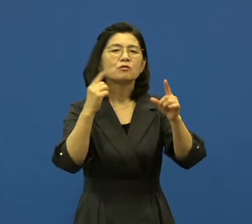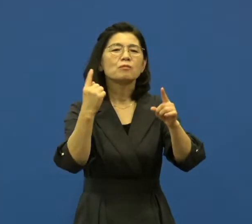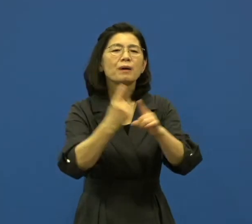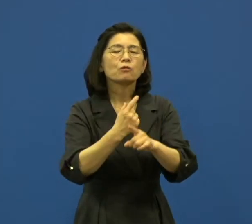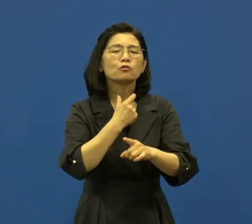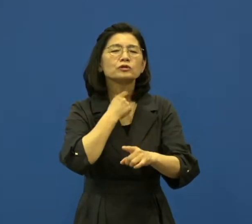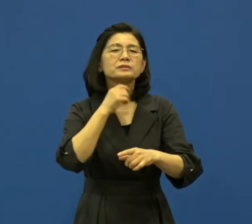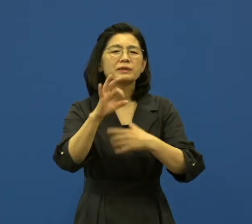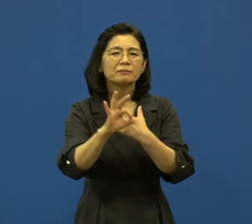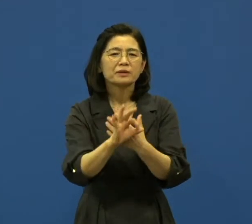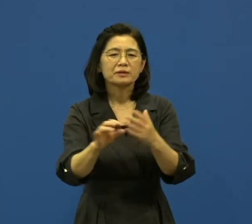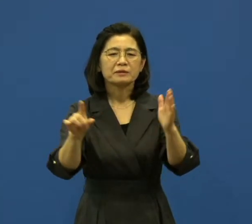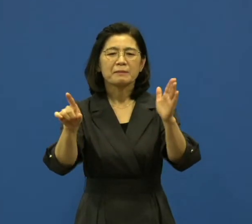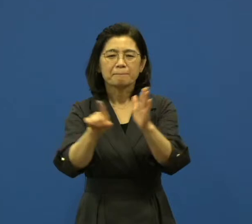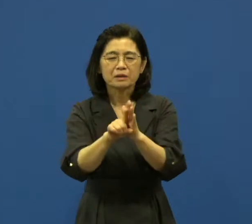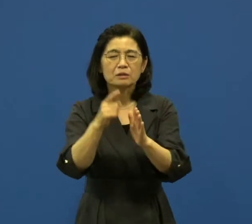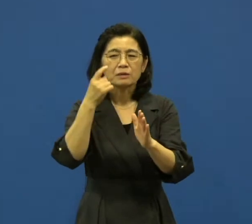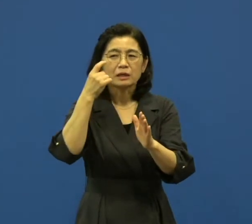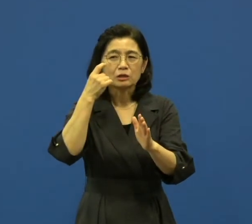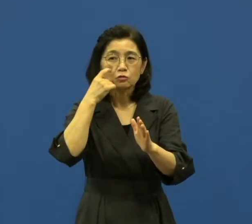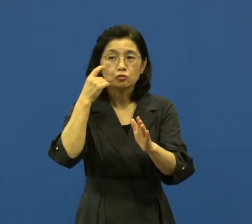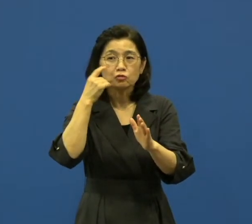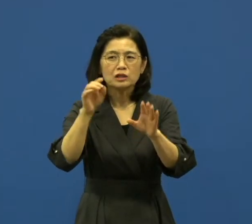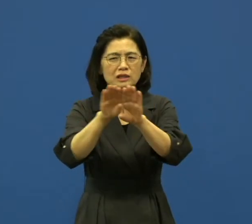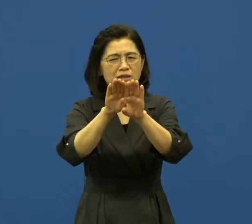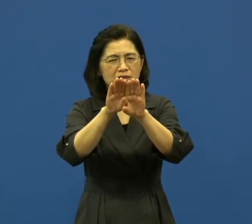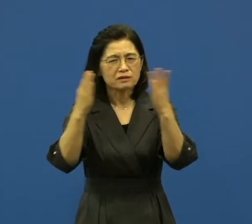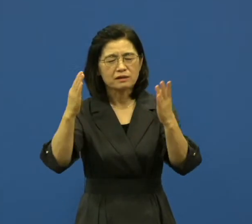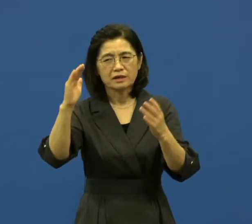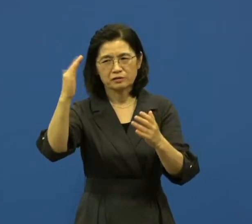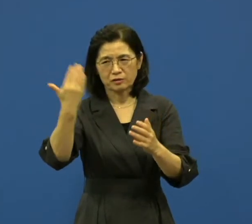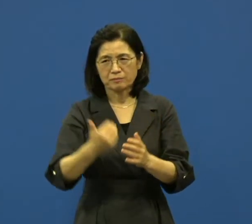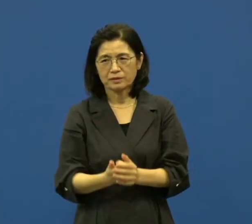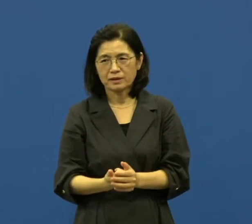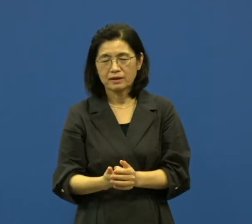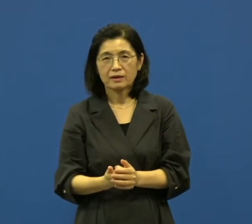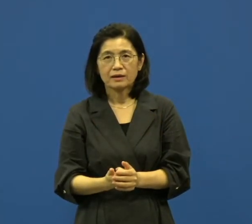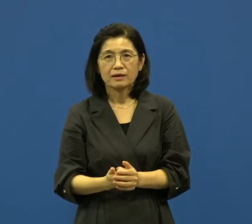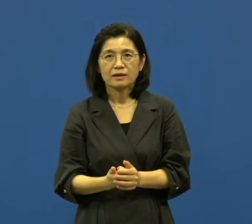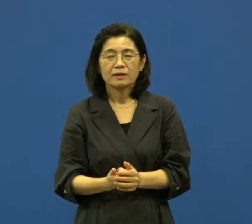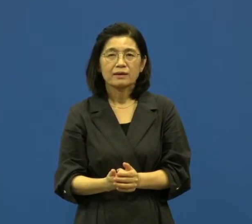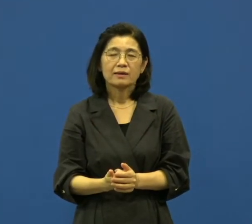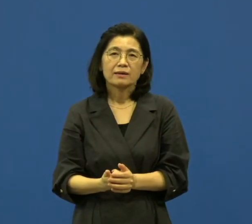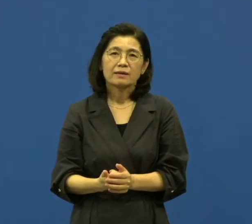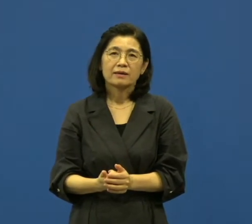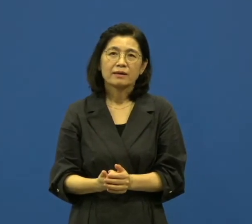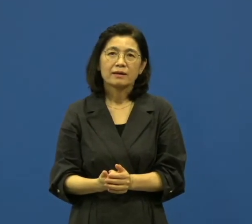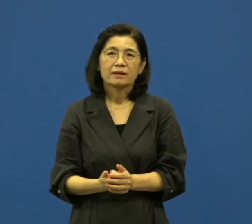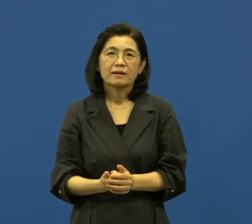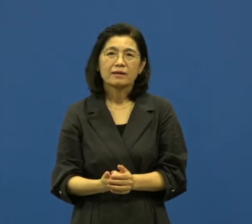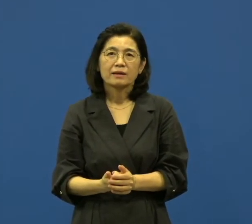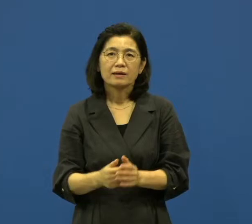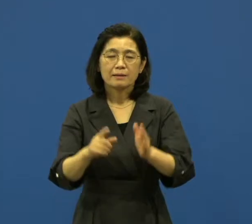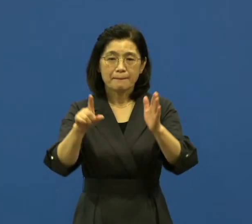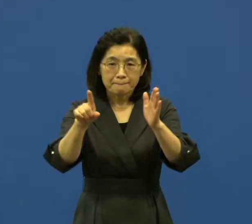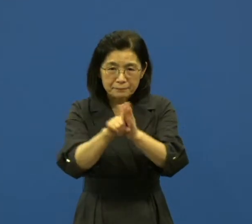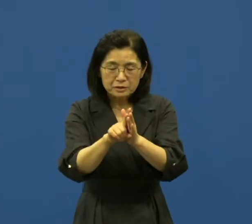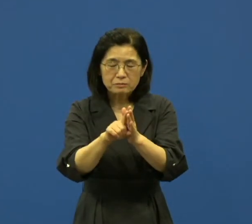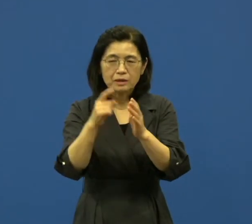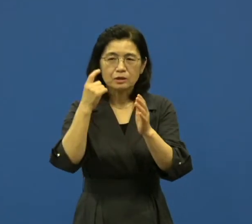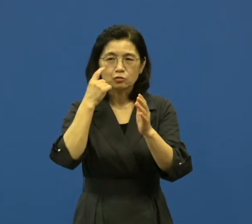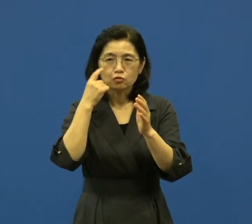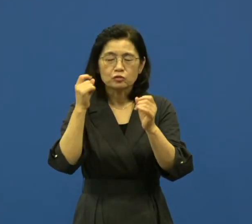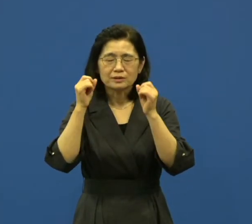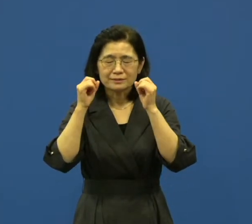믿음의 눈을 떠야 합니다. 이사 간다고 삶이 바뀌지 않습니다. 전공을 바꾼다고 삶이 바뀌지 않습니다. 믿음의 눈을 떠야 하는